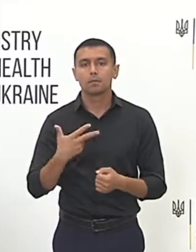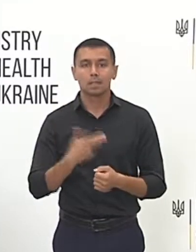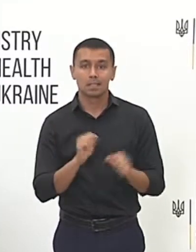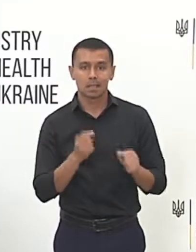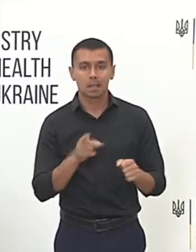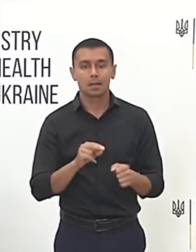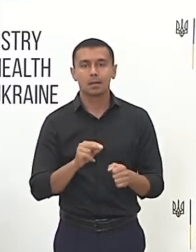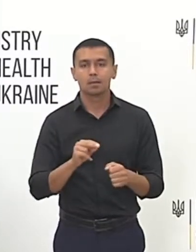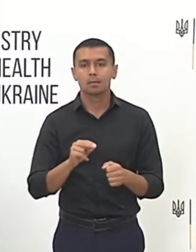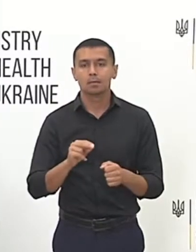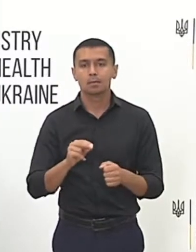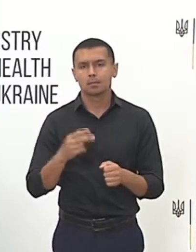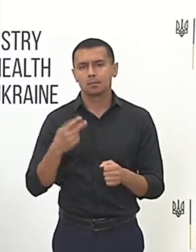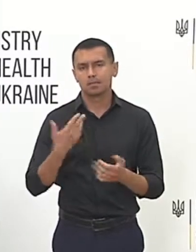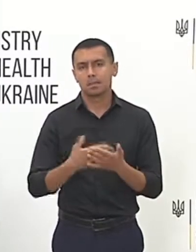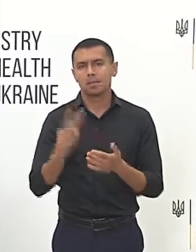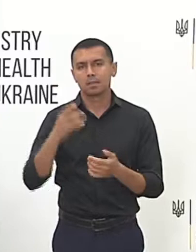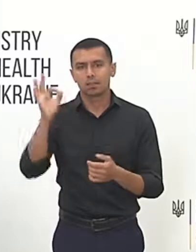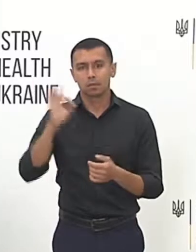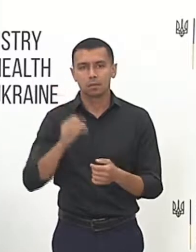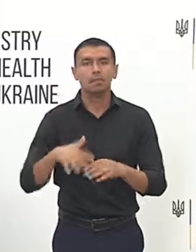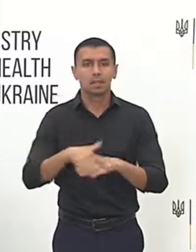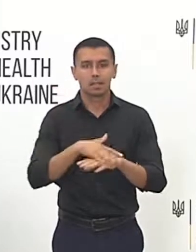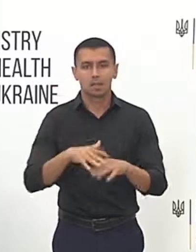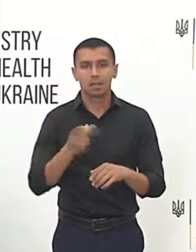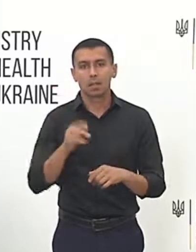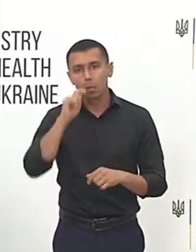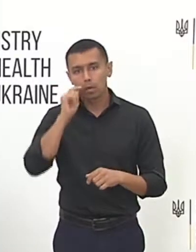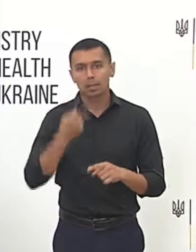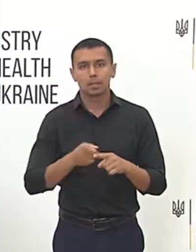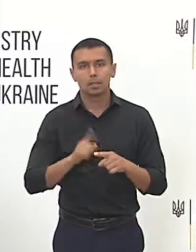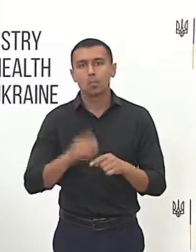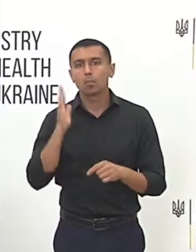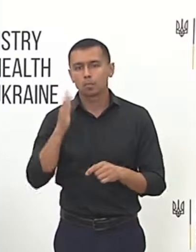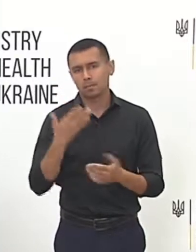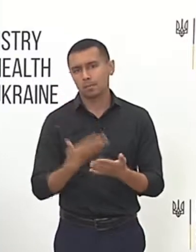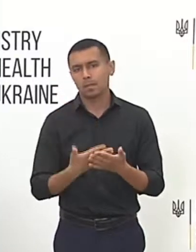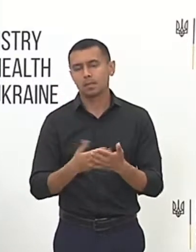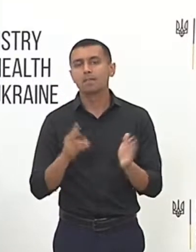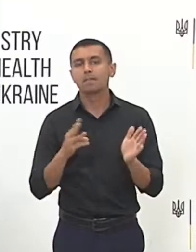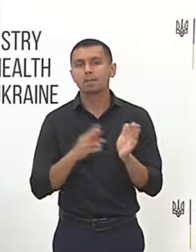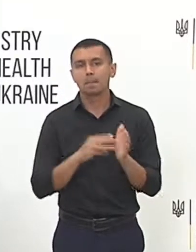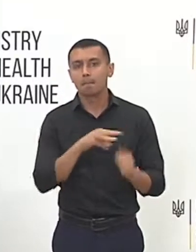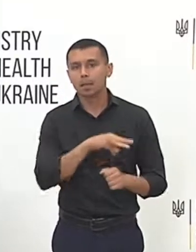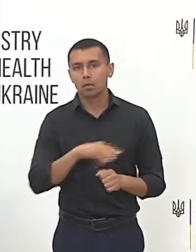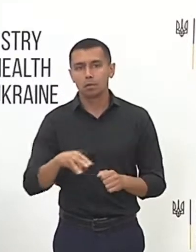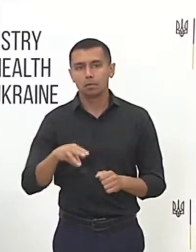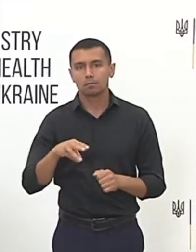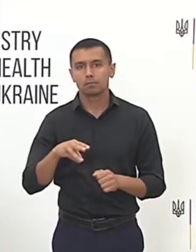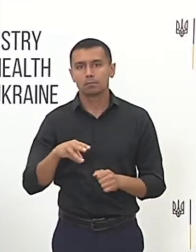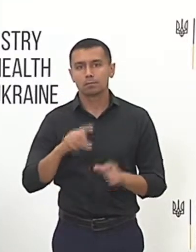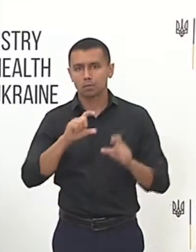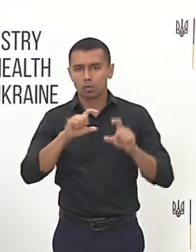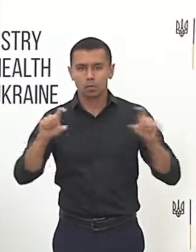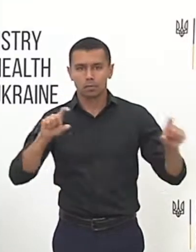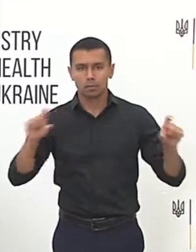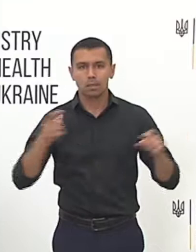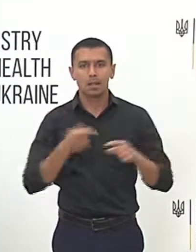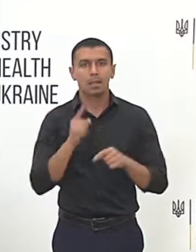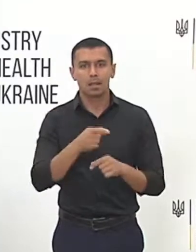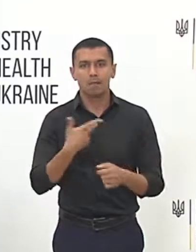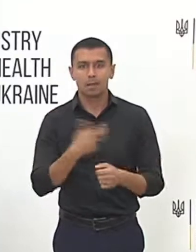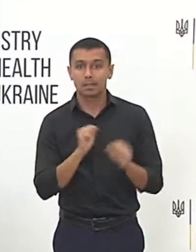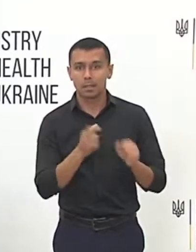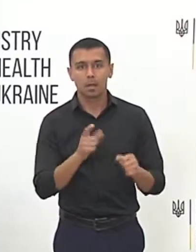для покриття щепленнями близько 20% населення. Для України це прогнозується близько 8 мільйонів доз. Це та вакцина,